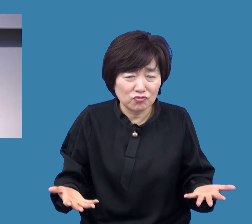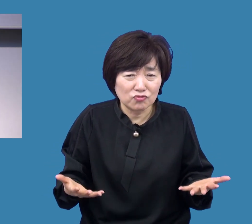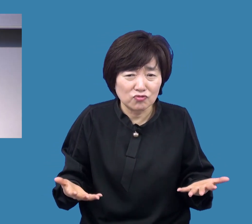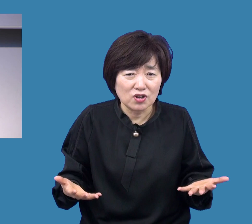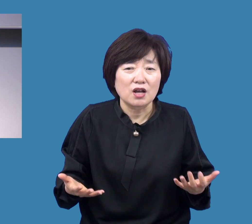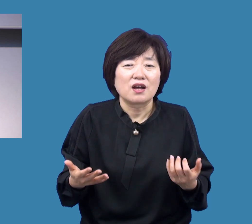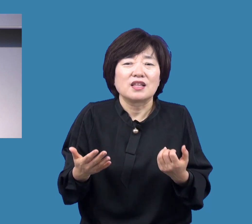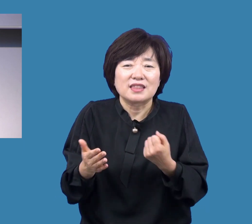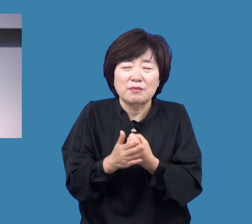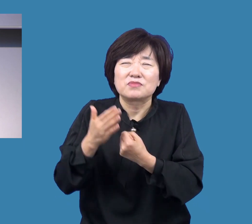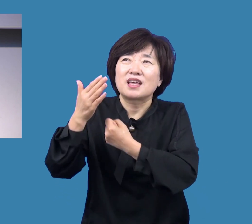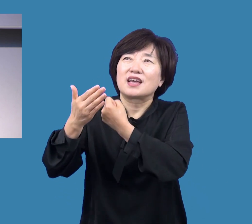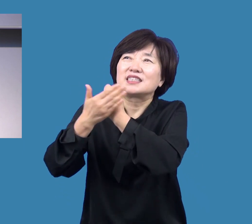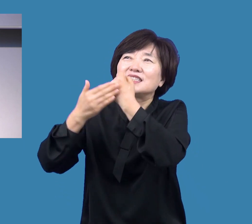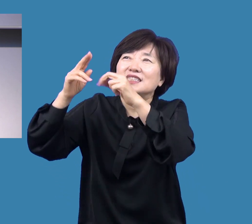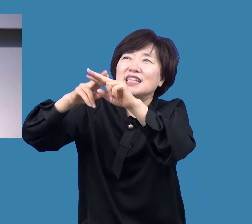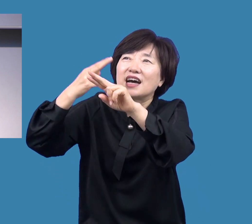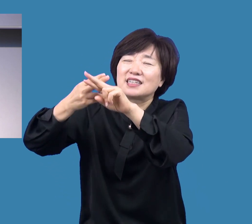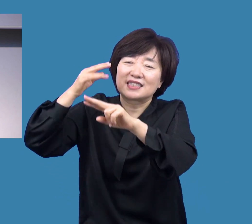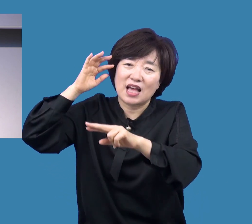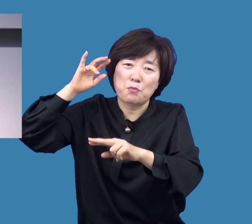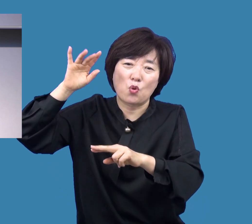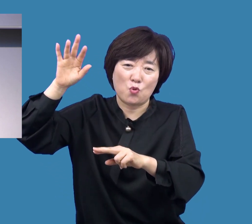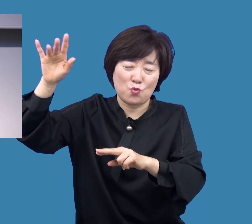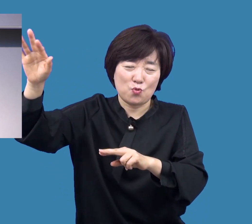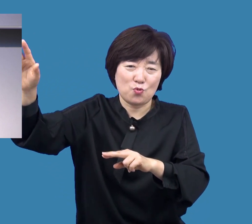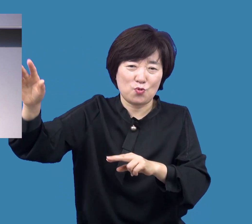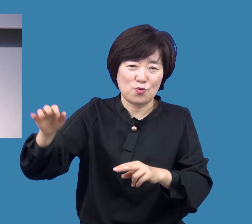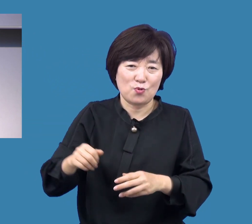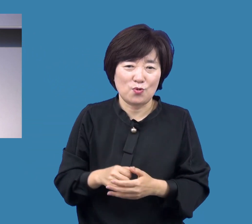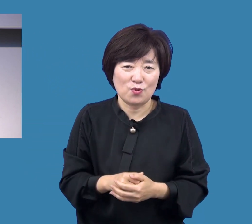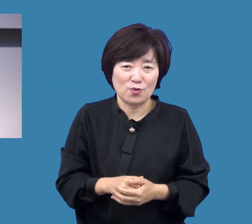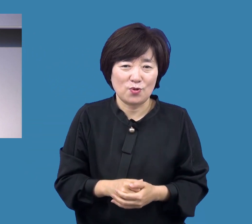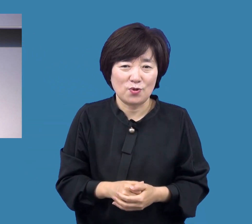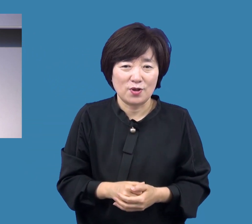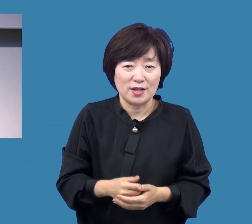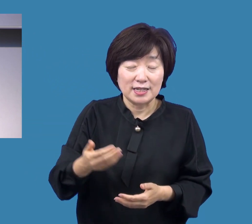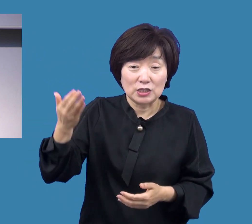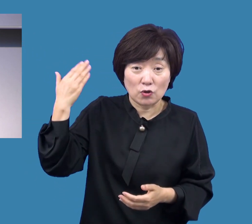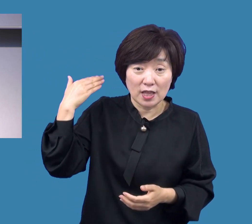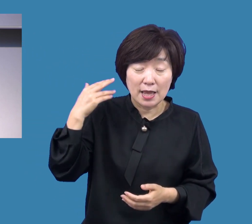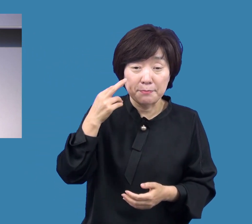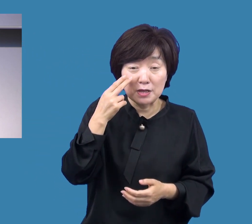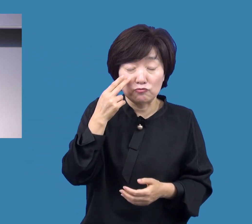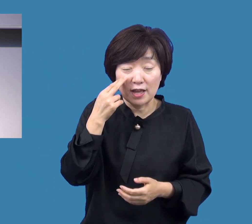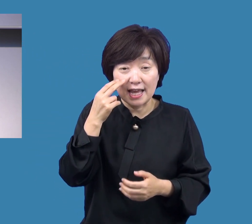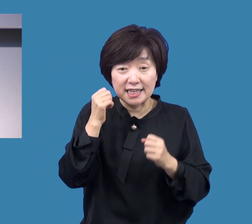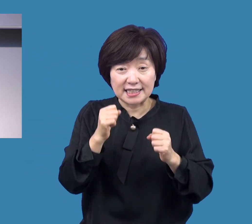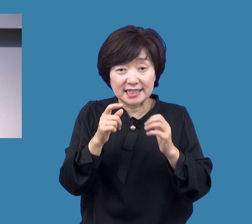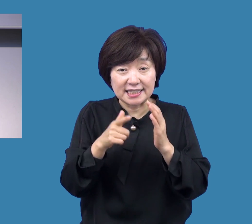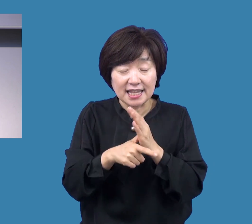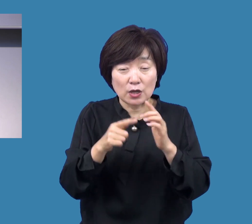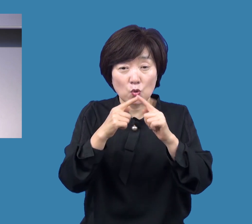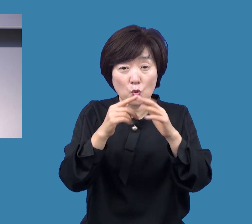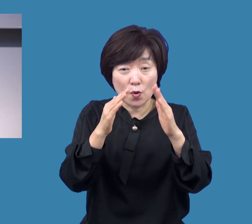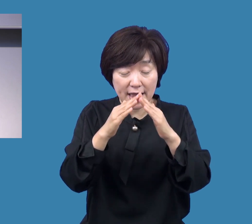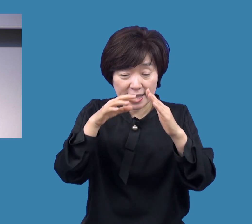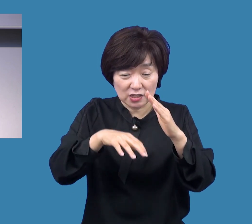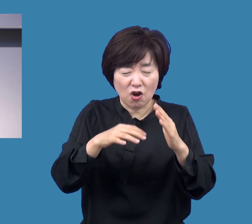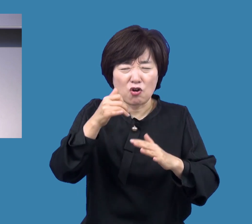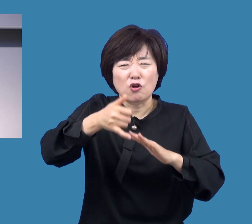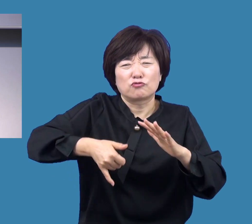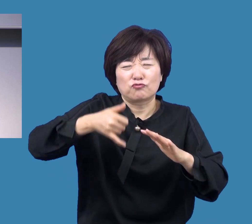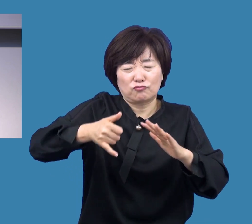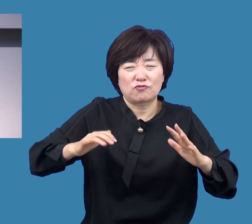그래서 은사를 사모하는 거야. 그 전에 제가 은사 설명할 때 한번 얘기한 적이 있는데, 제가 미국에 있을 때 저희 교회가요, 이제 건축을 하게 됐습니다.